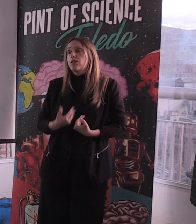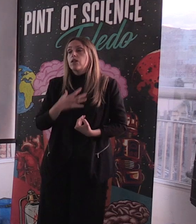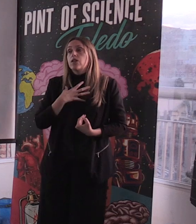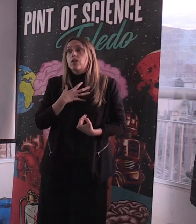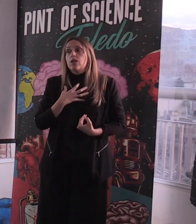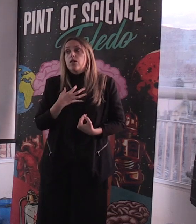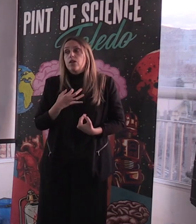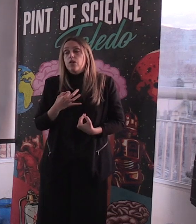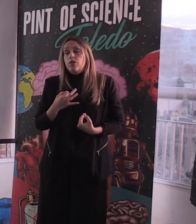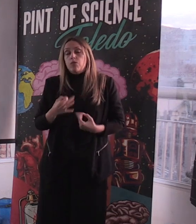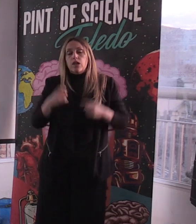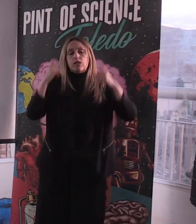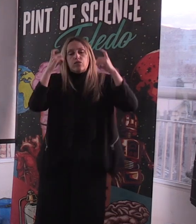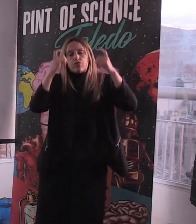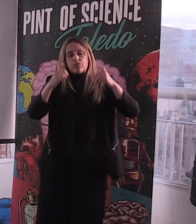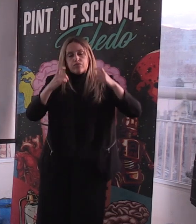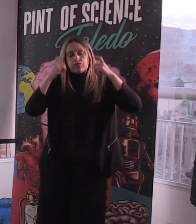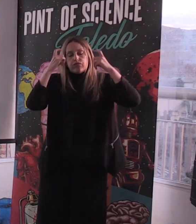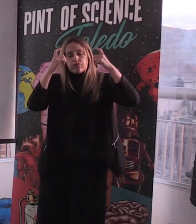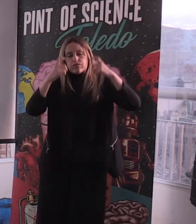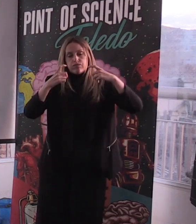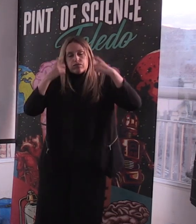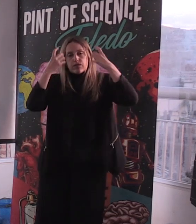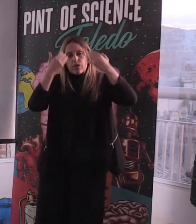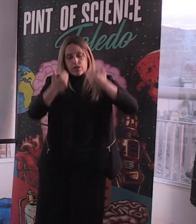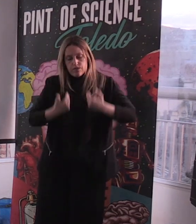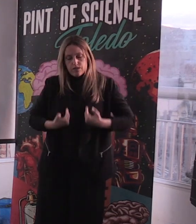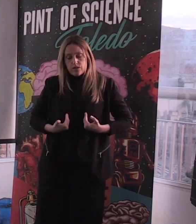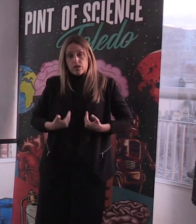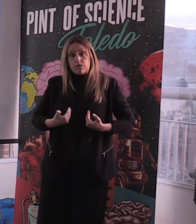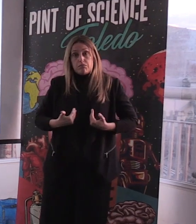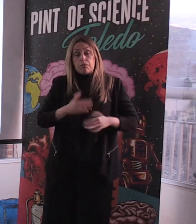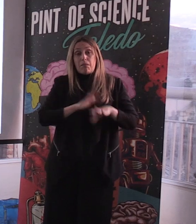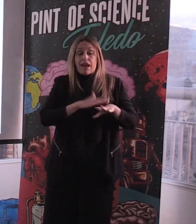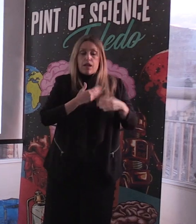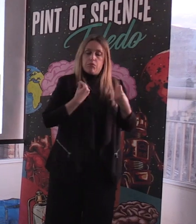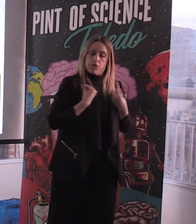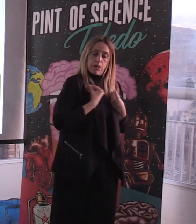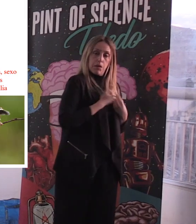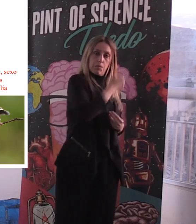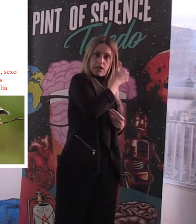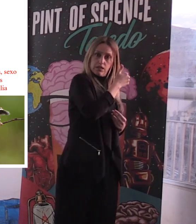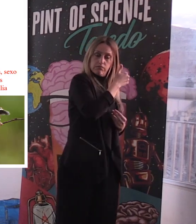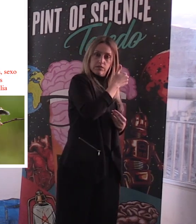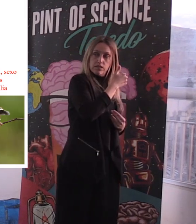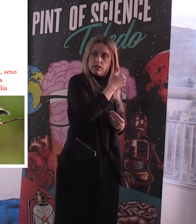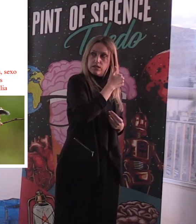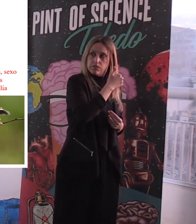invertir el esfuerzo fisiológico o en vivir más, mantener estable y